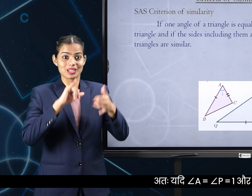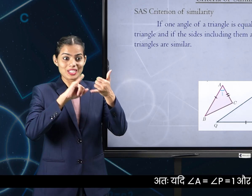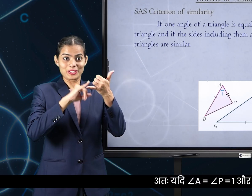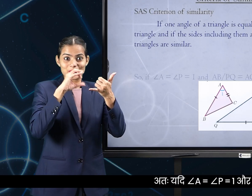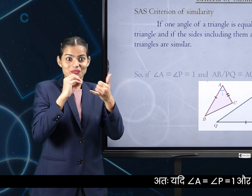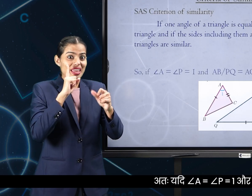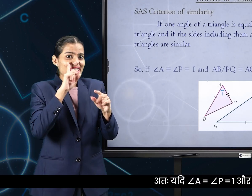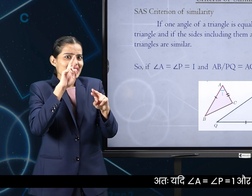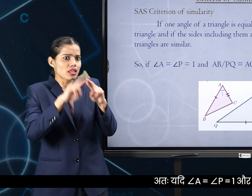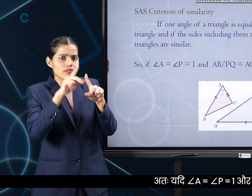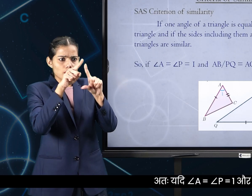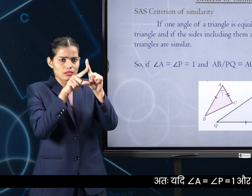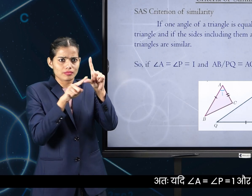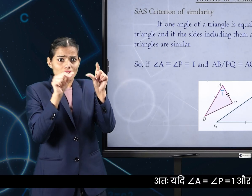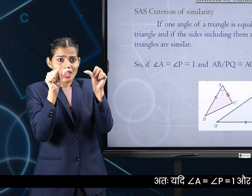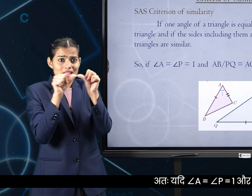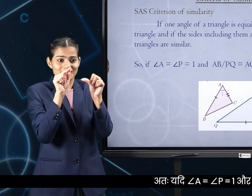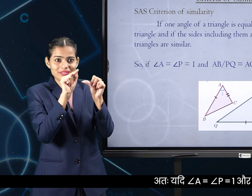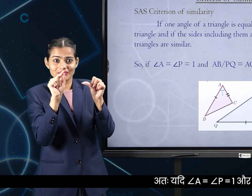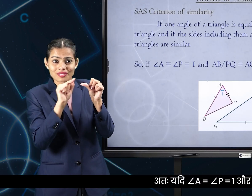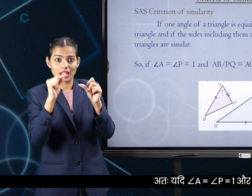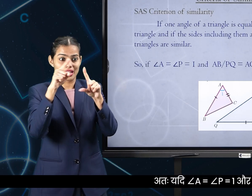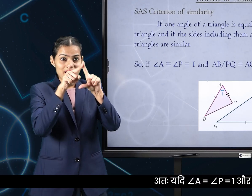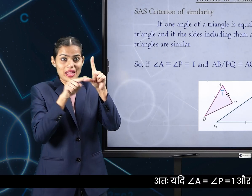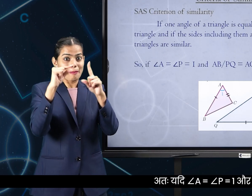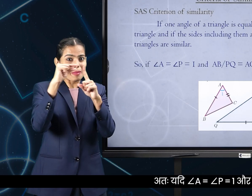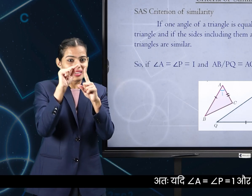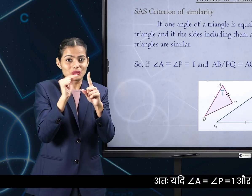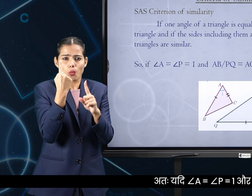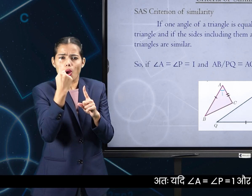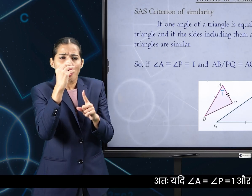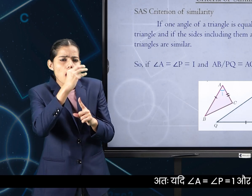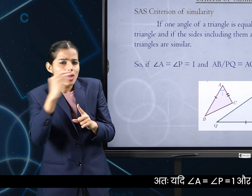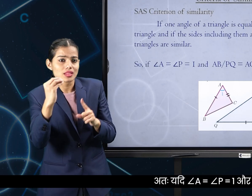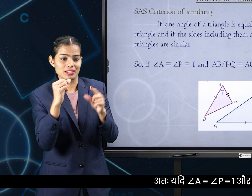अतः यदि एंगल ए इज इक्वल एंगल पी इज इक्वल 1 और